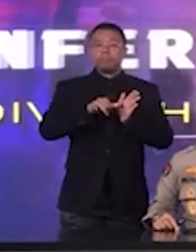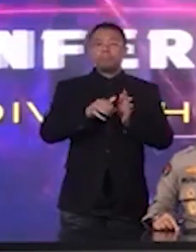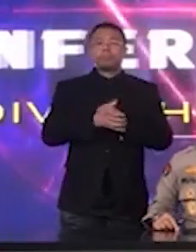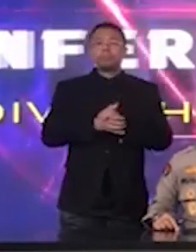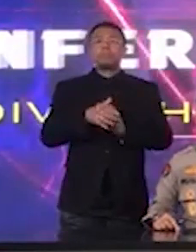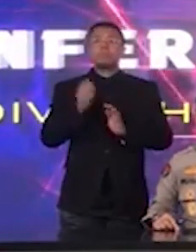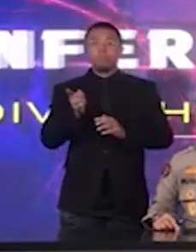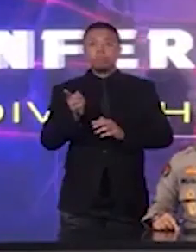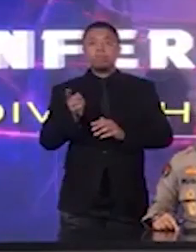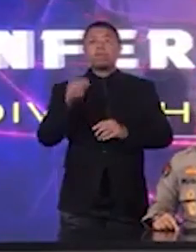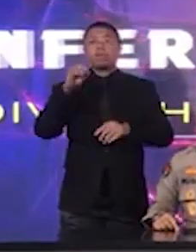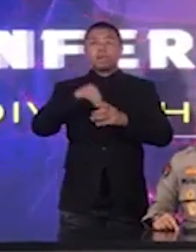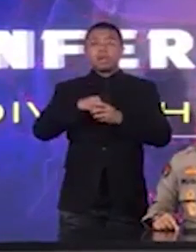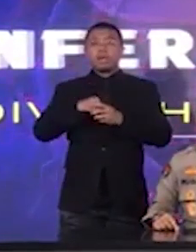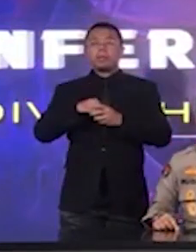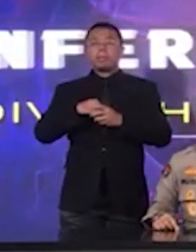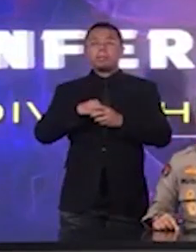YouTube, mana dalam